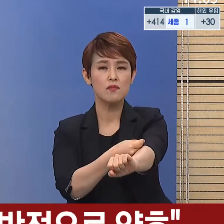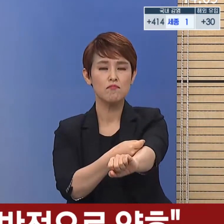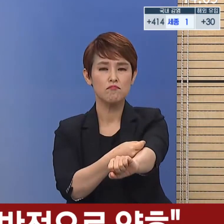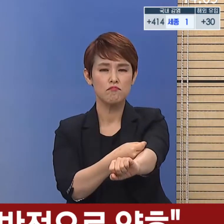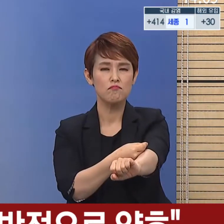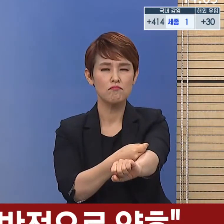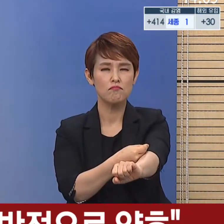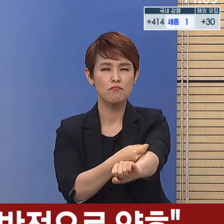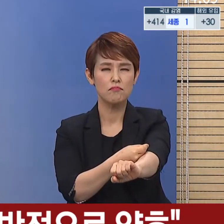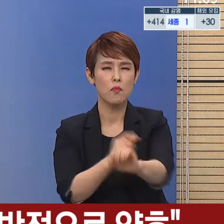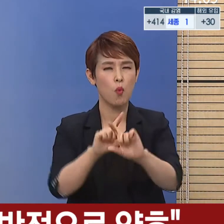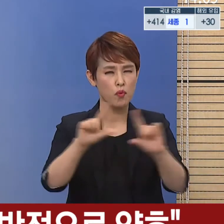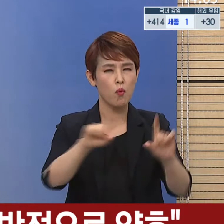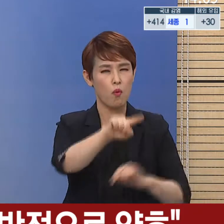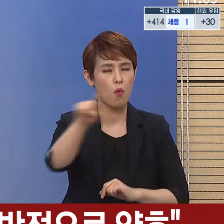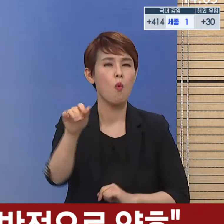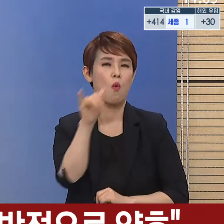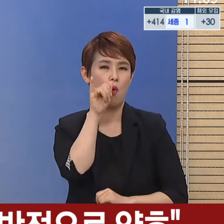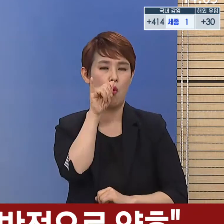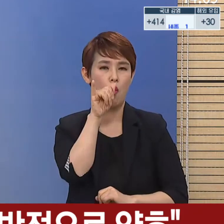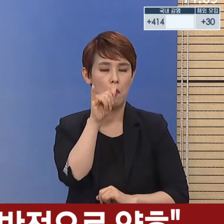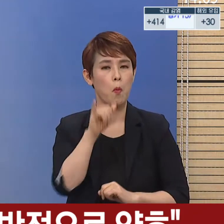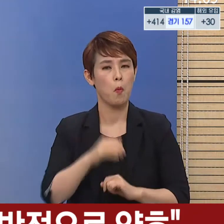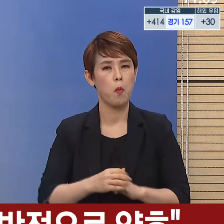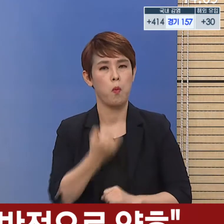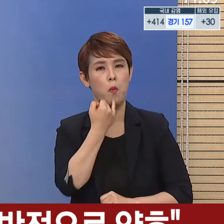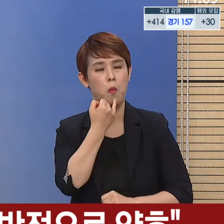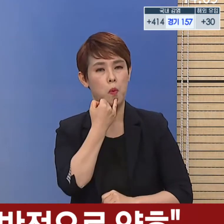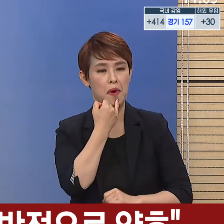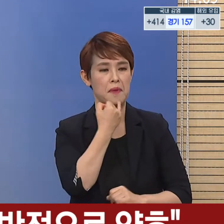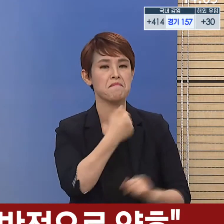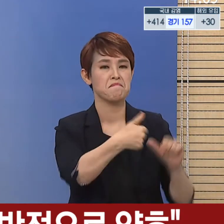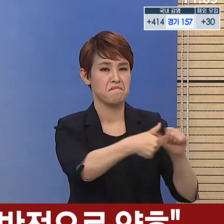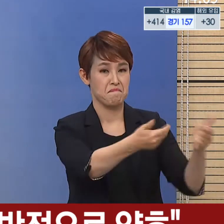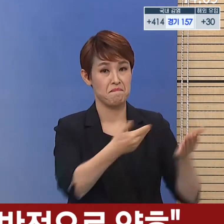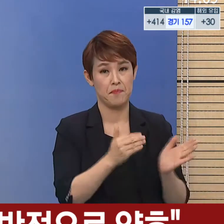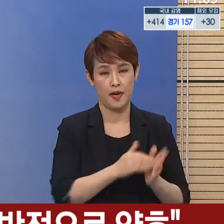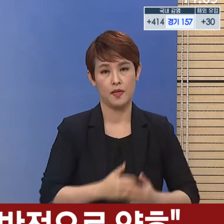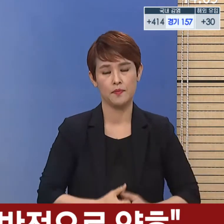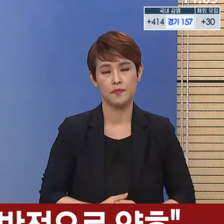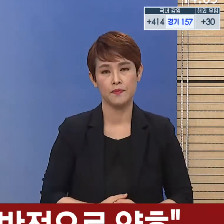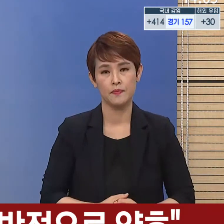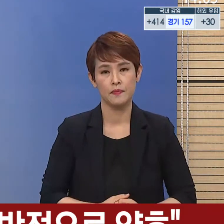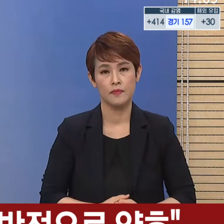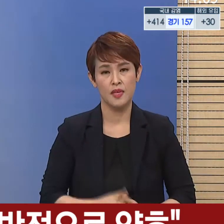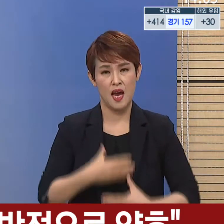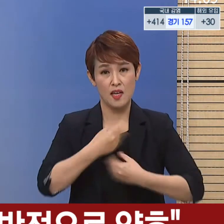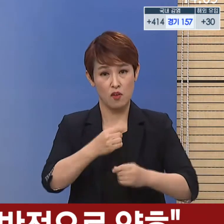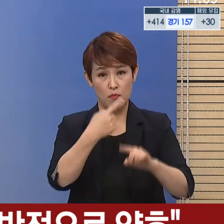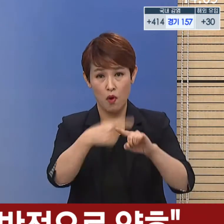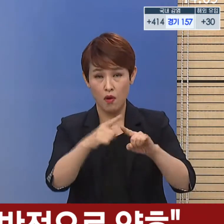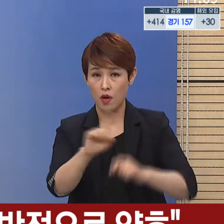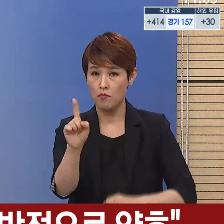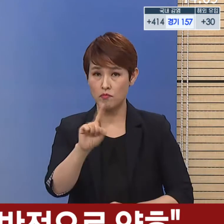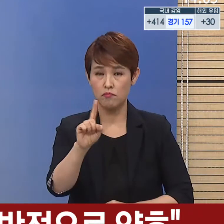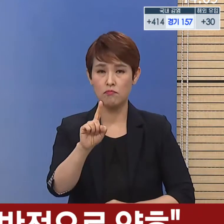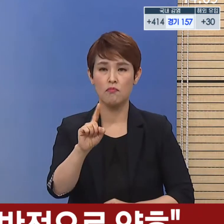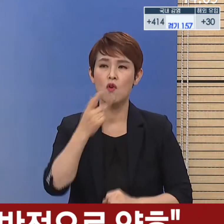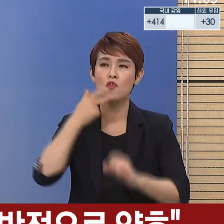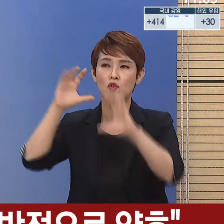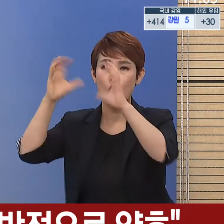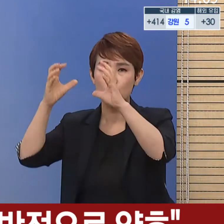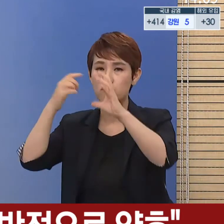예측된 이상 사례로 전반적으로 양호하다고 판단하였습니다. 안전성 평가는